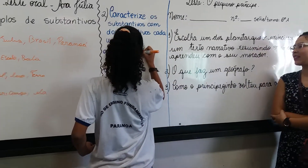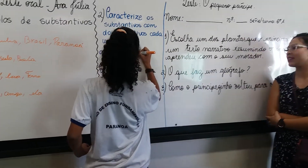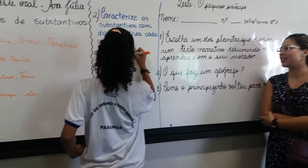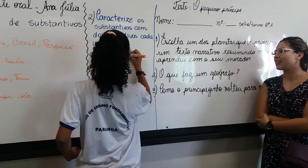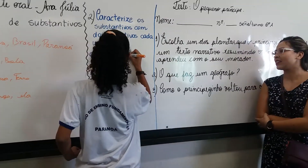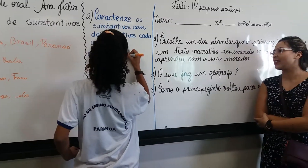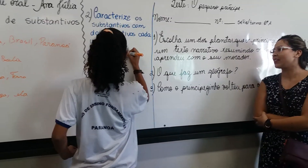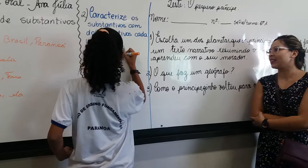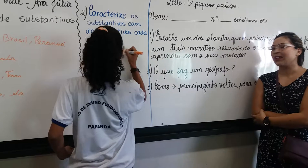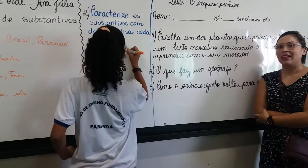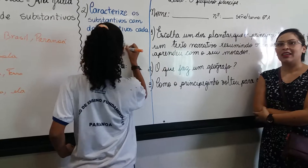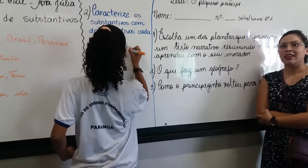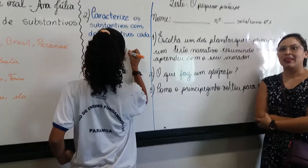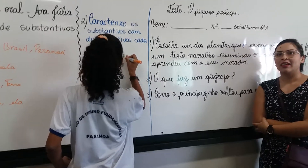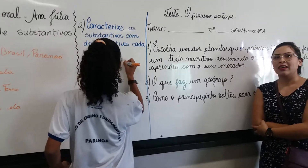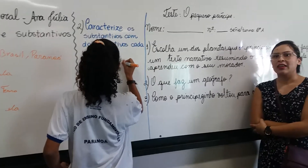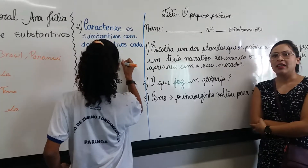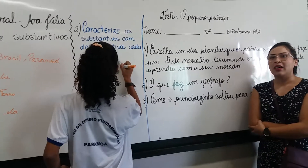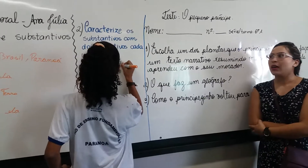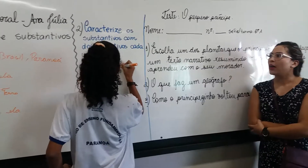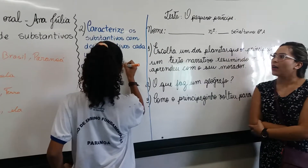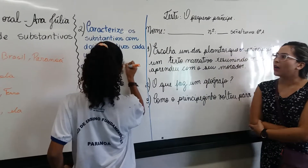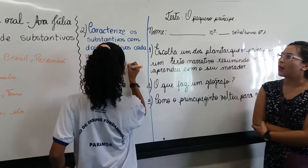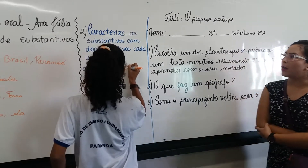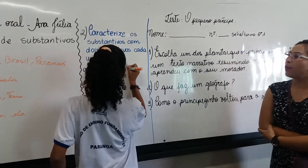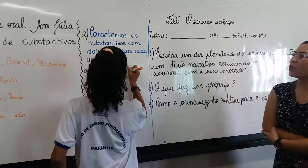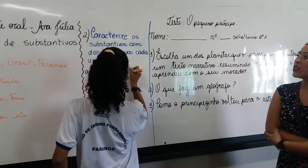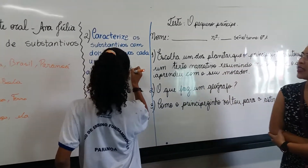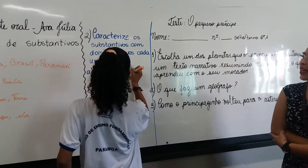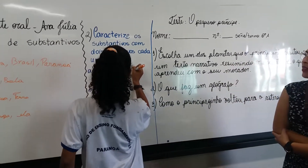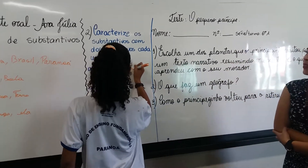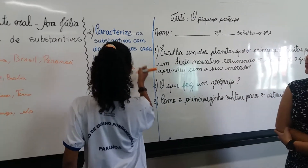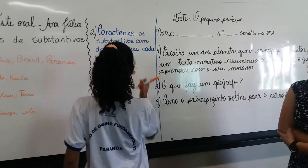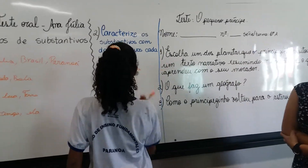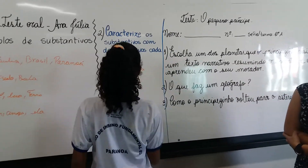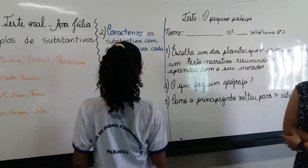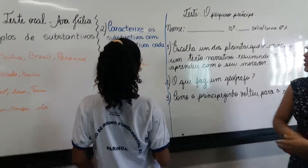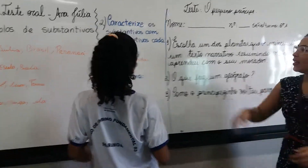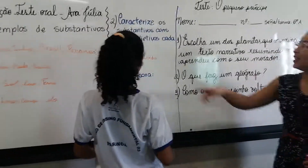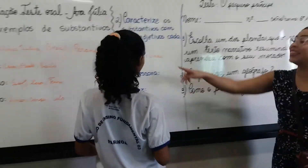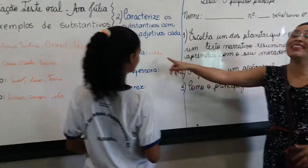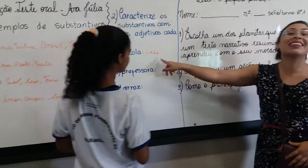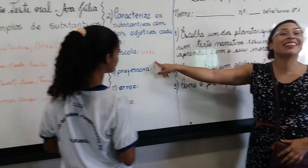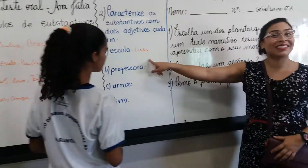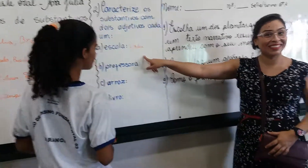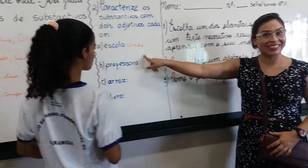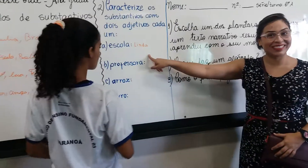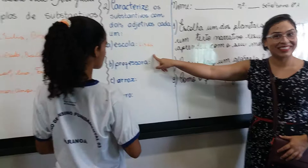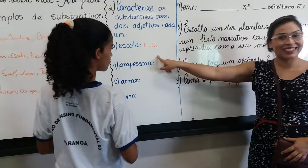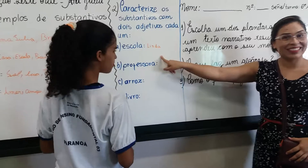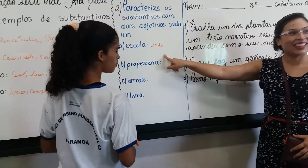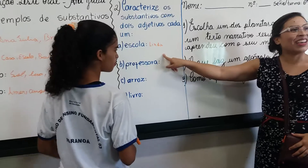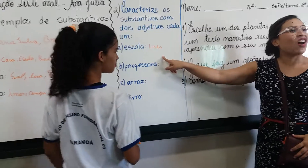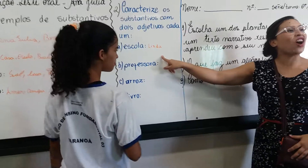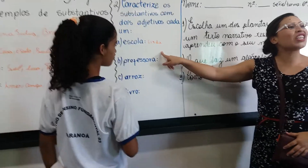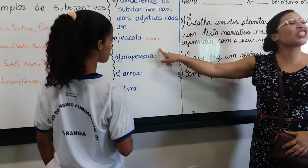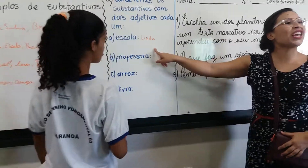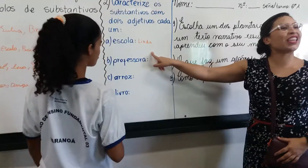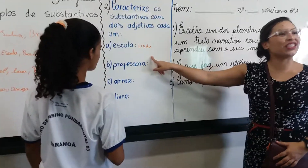bonito. Acho que a gente pode reduzir para um para cada, né? Porque eu aumentei. Pode ser. Fala com ela que eu... Olha! Olha, gente.